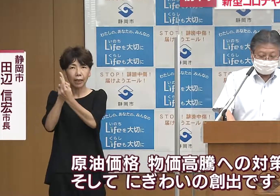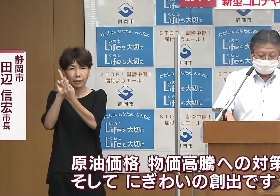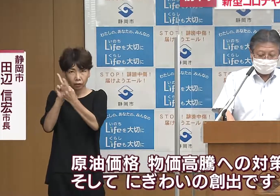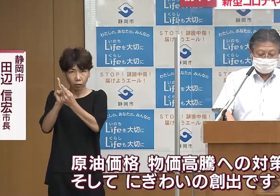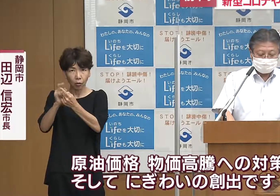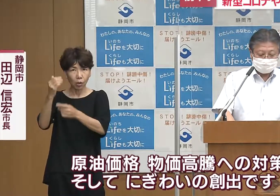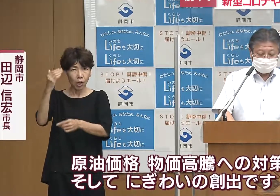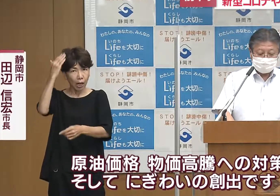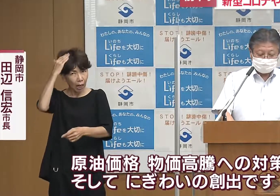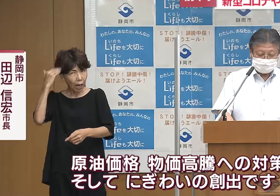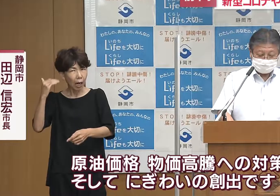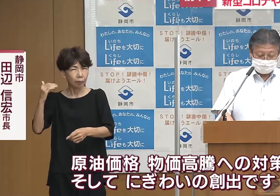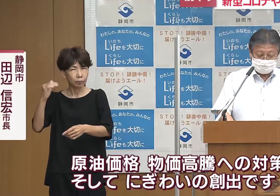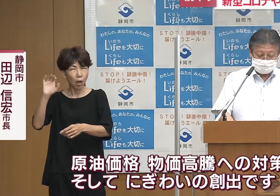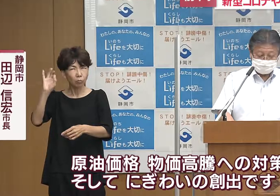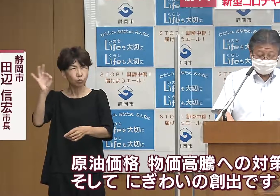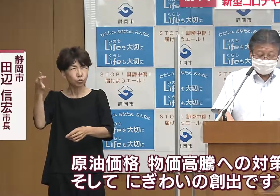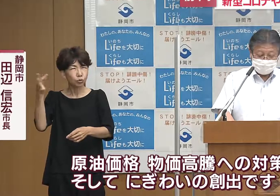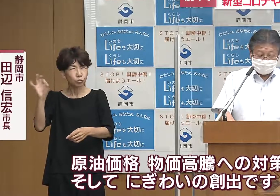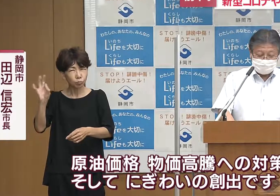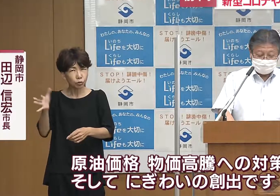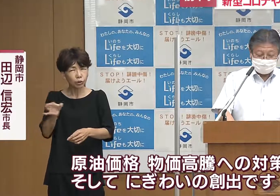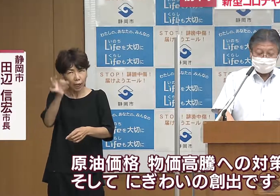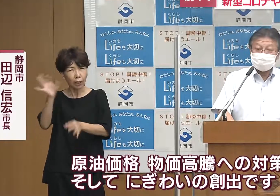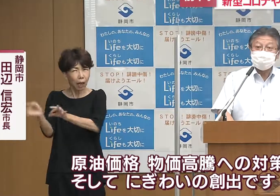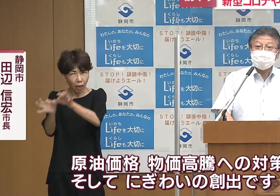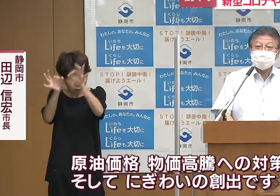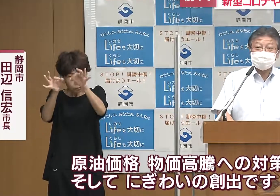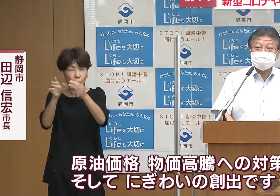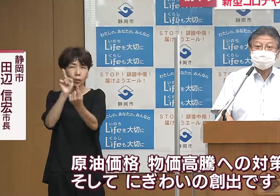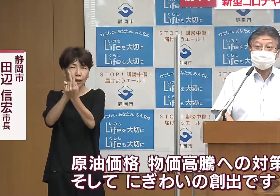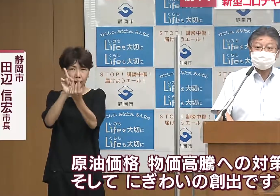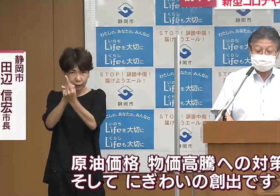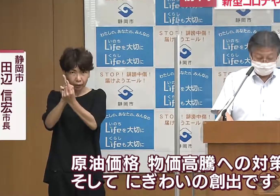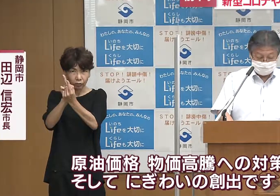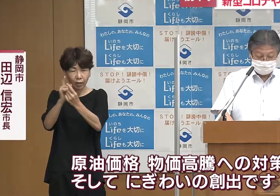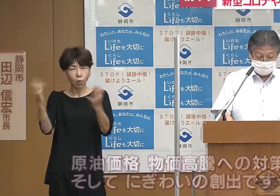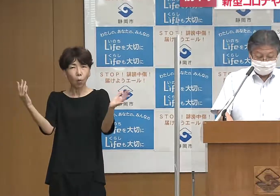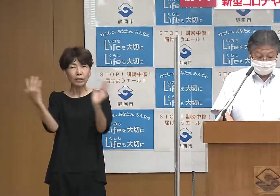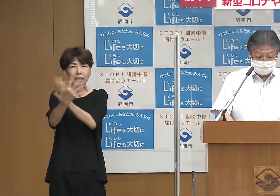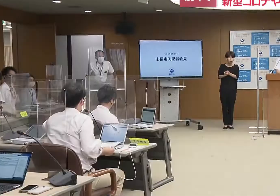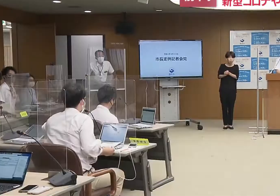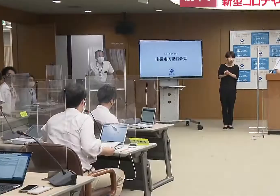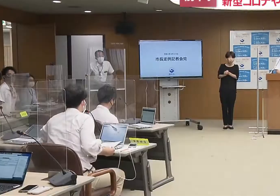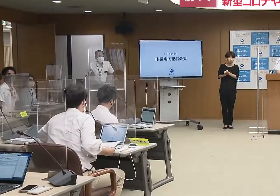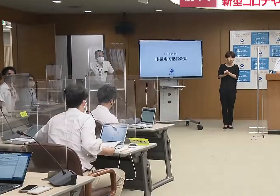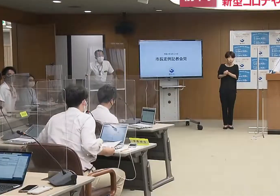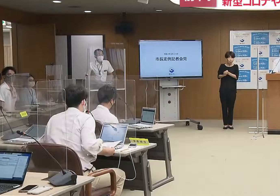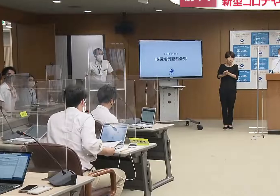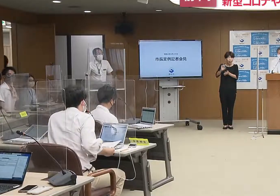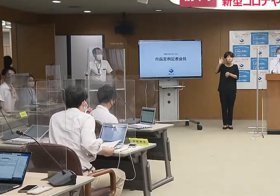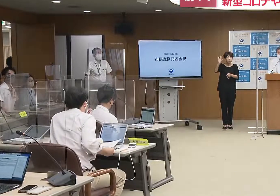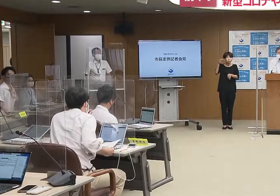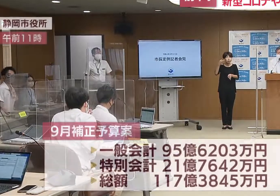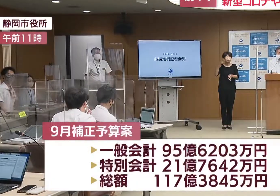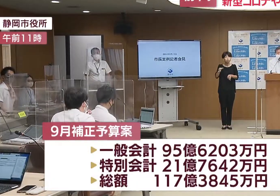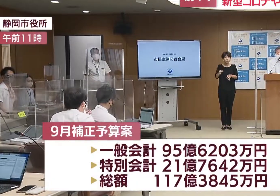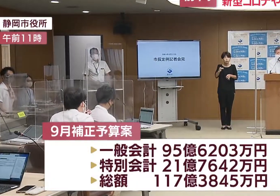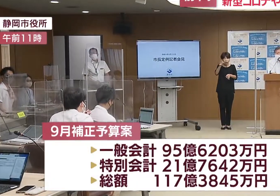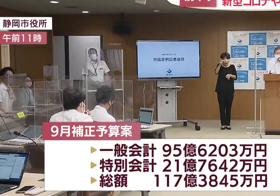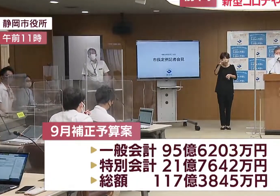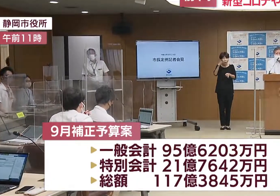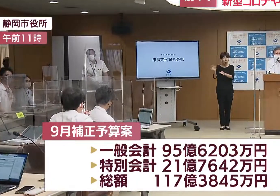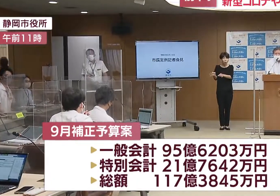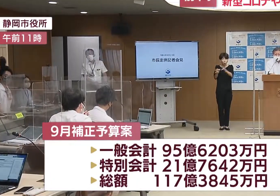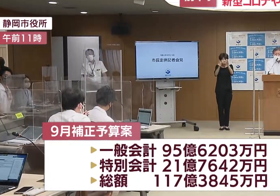物価と高騰等への対策そしてにぎわいの創出です静岡市の発表した